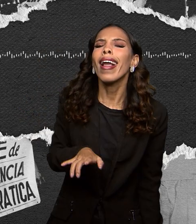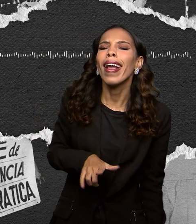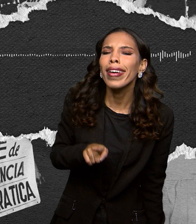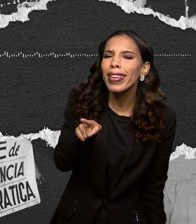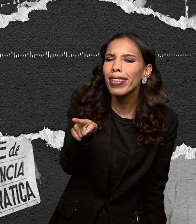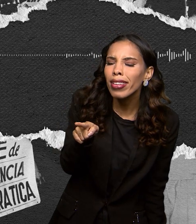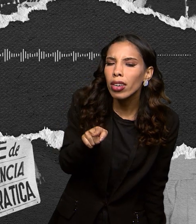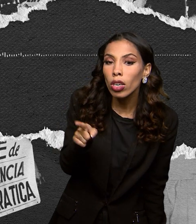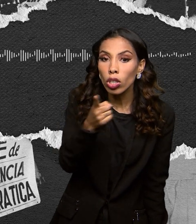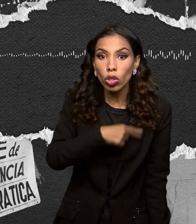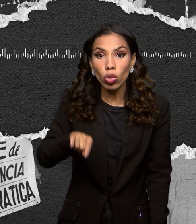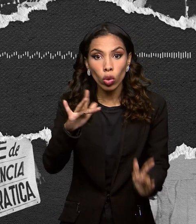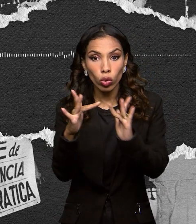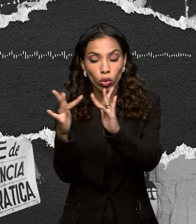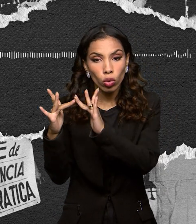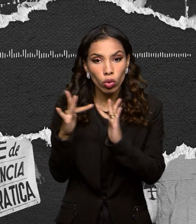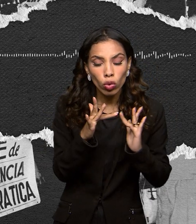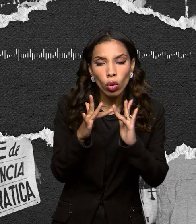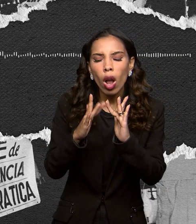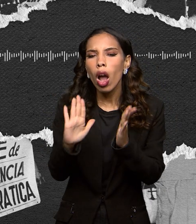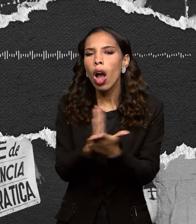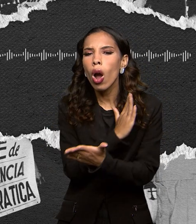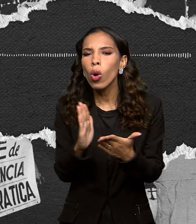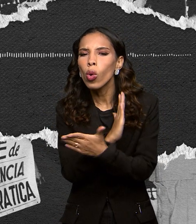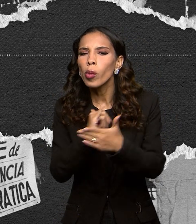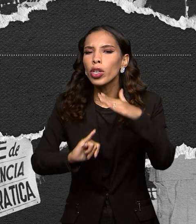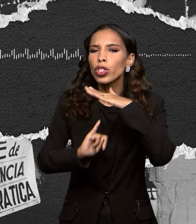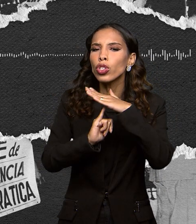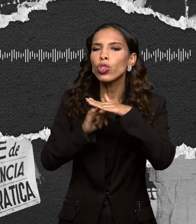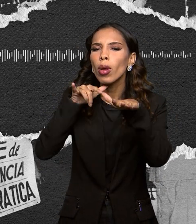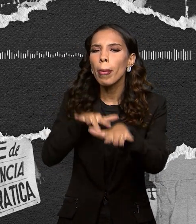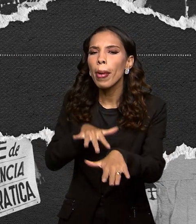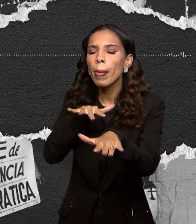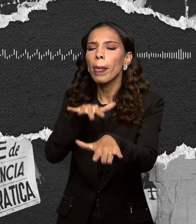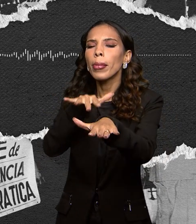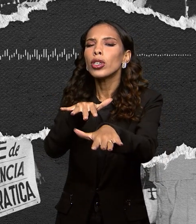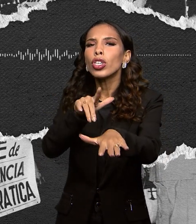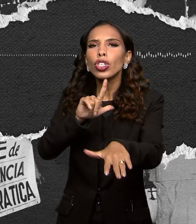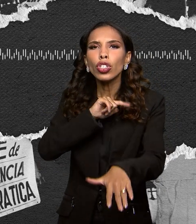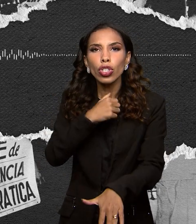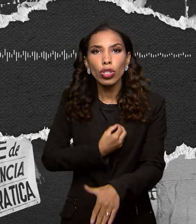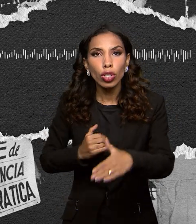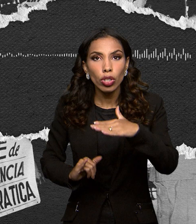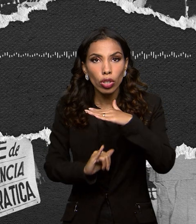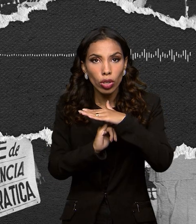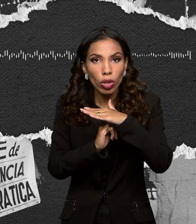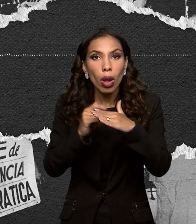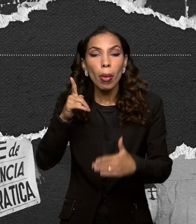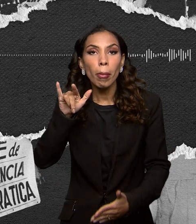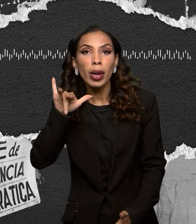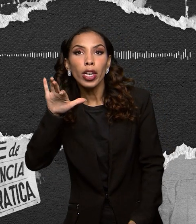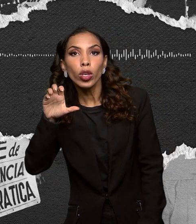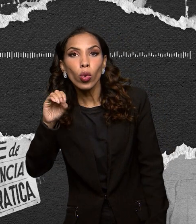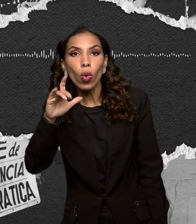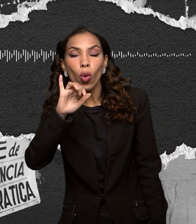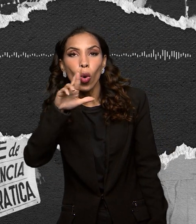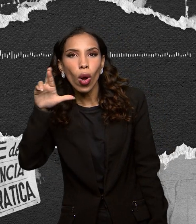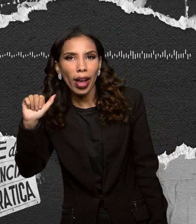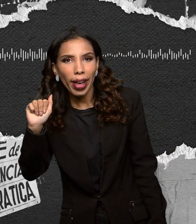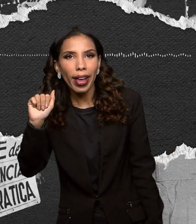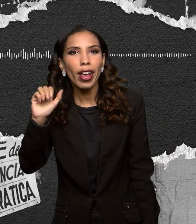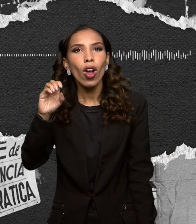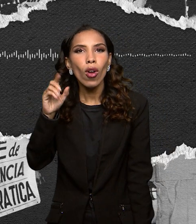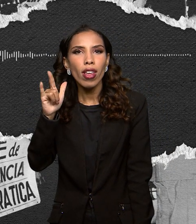Nós tentamos entrar em contato com algumas instituições que organizaram a marcha. Entre elas, o Instituto Plínio Correia de Oliveira, a antiga